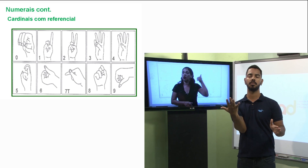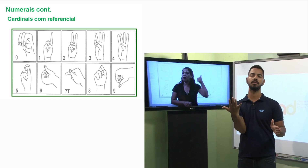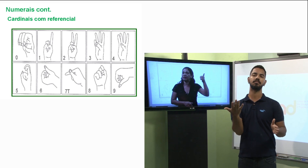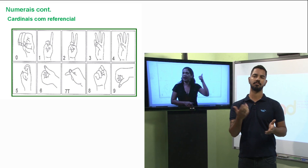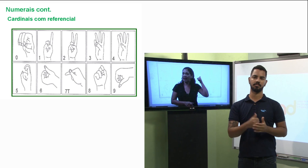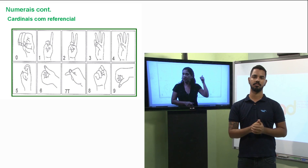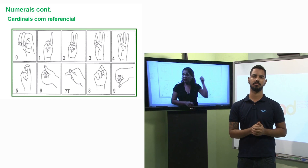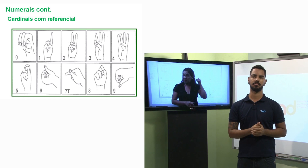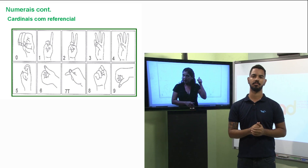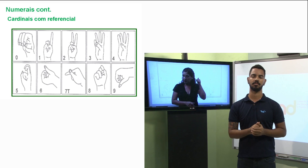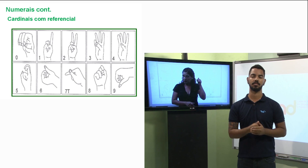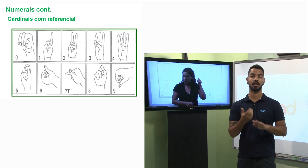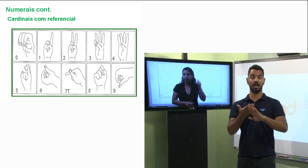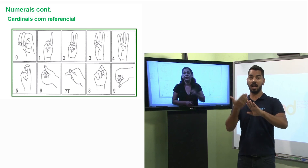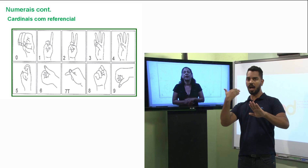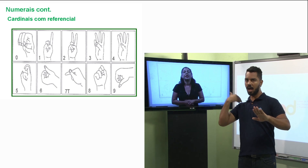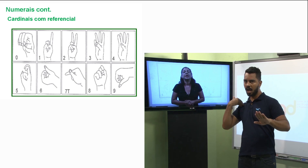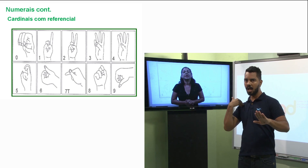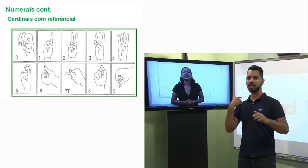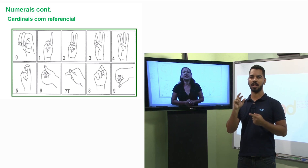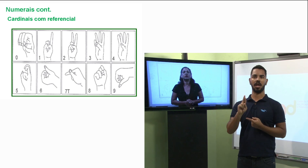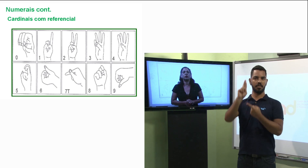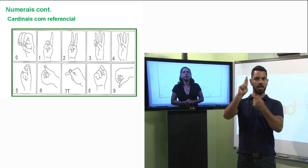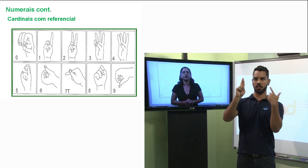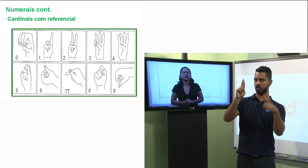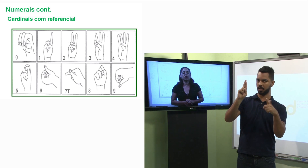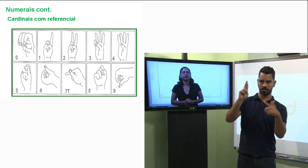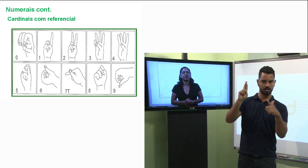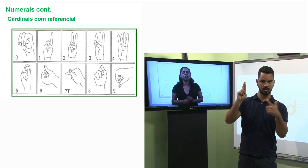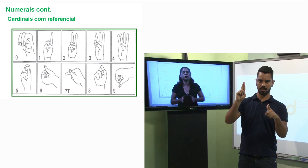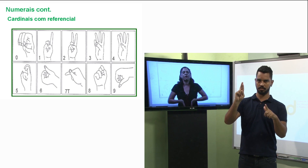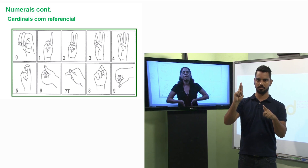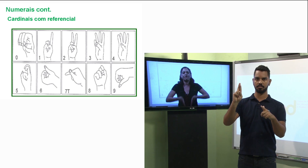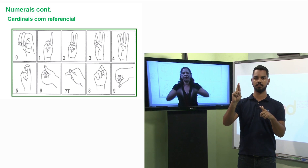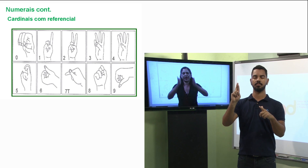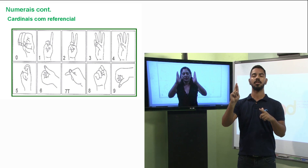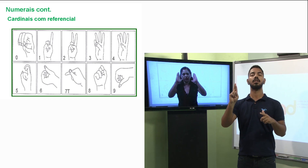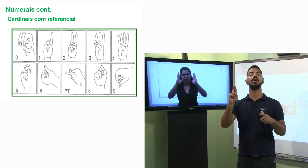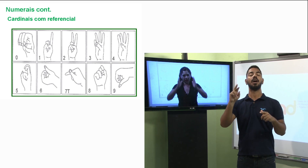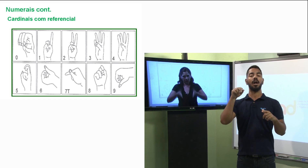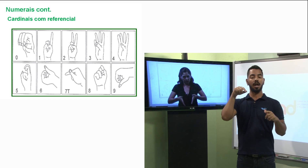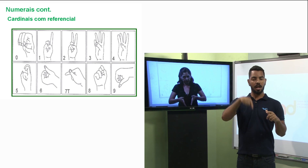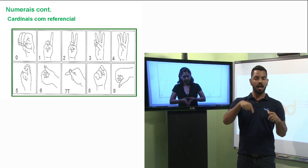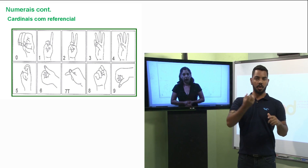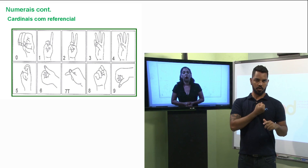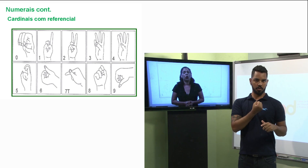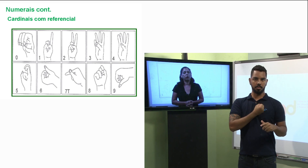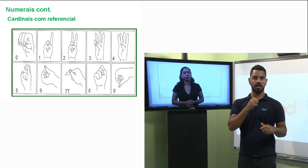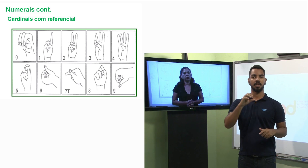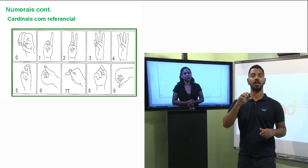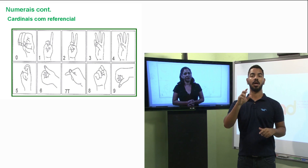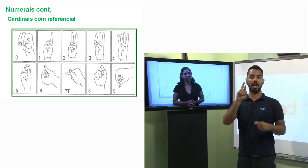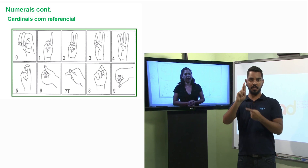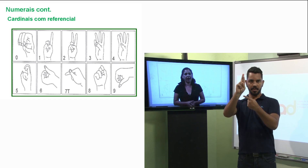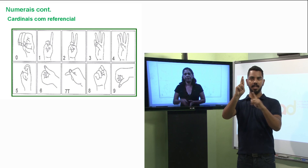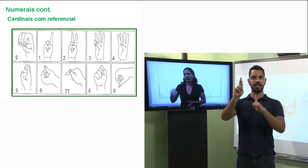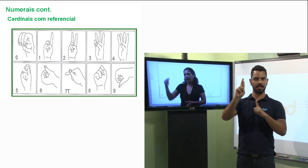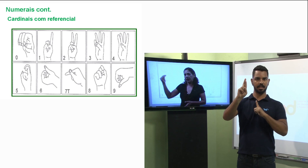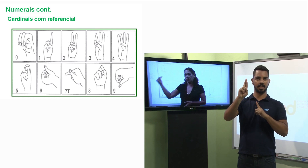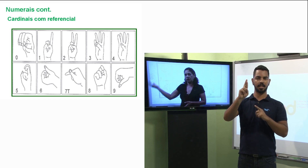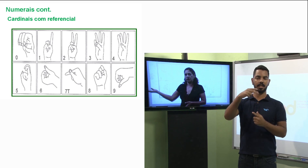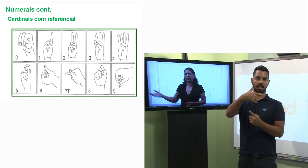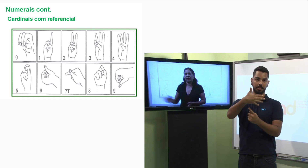ver no slide anterior, têm a sua posição no sentido vertical, como pode